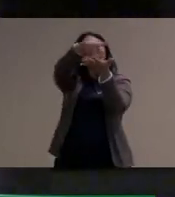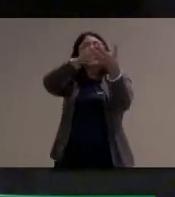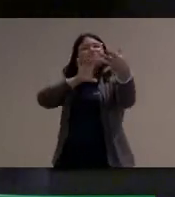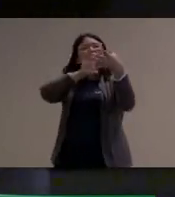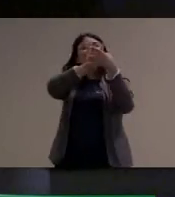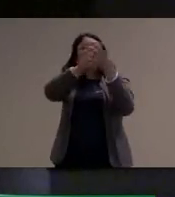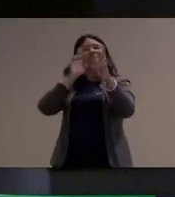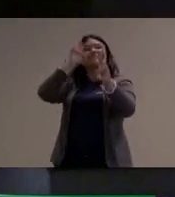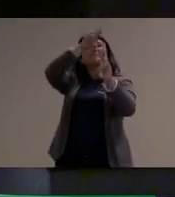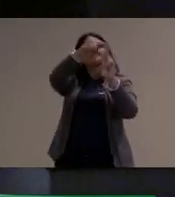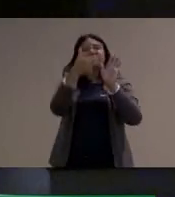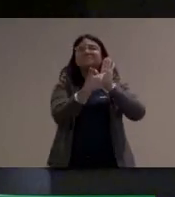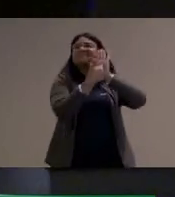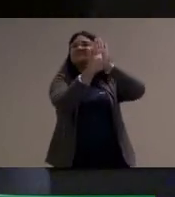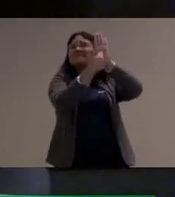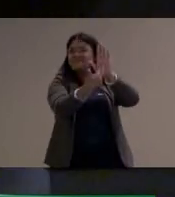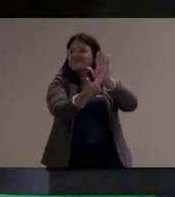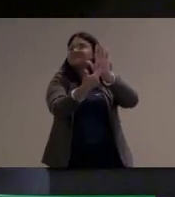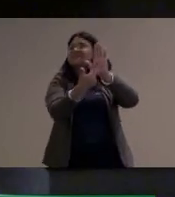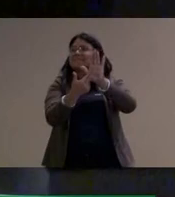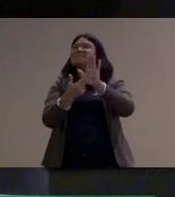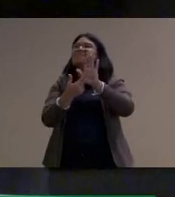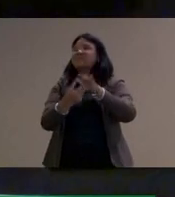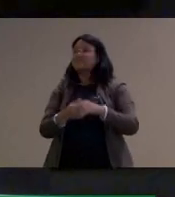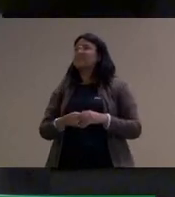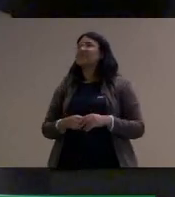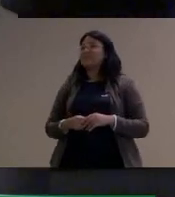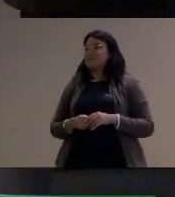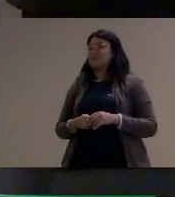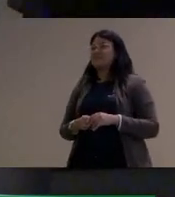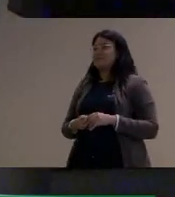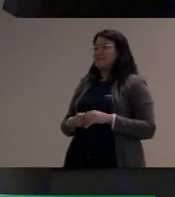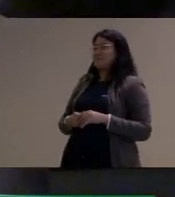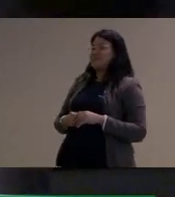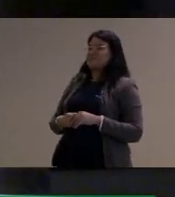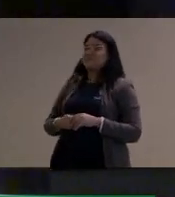de fala G3